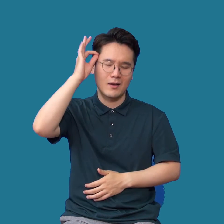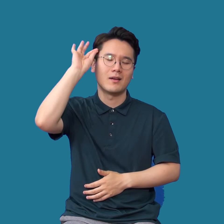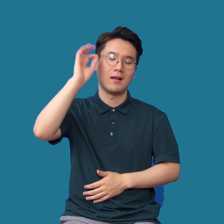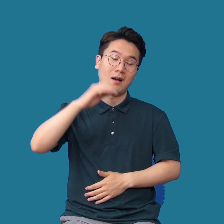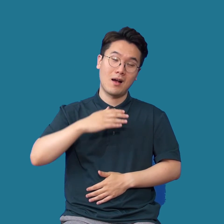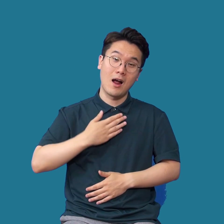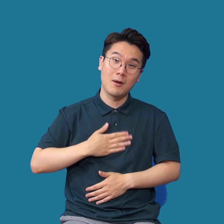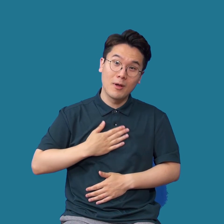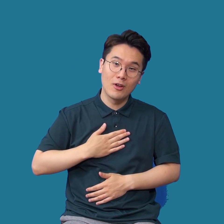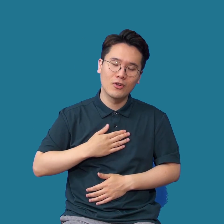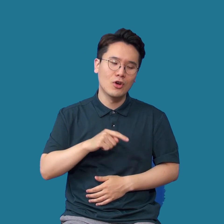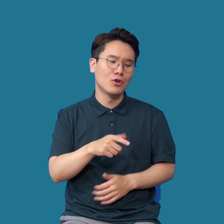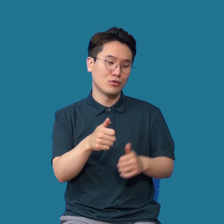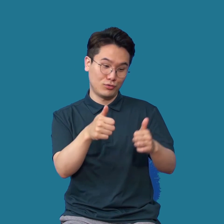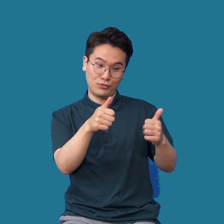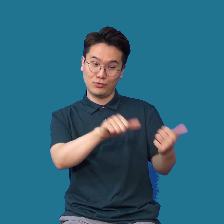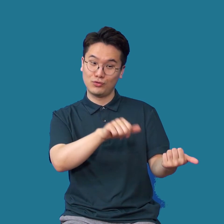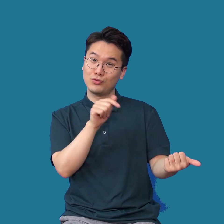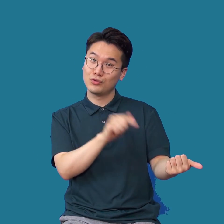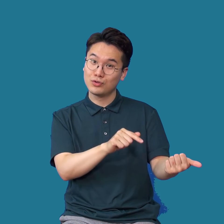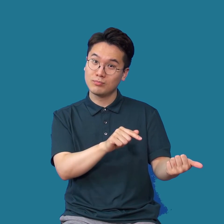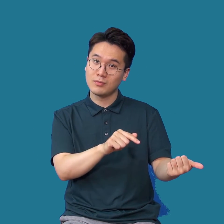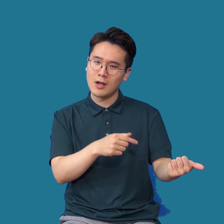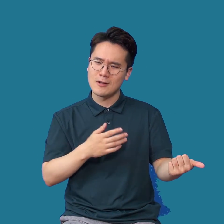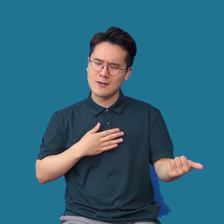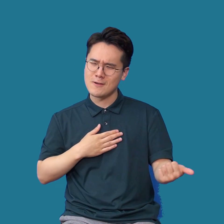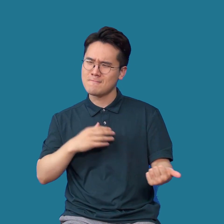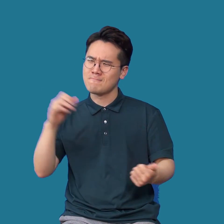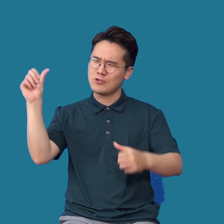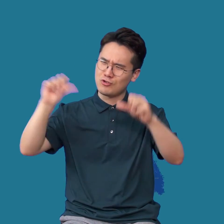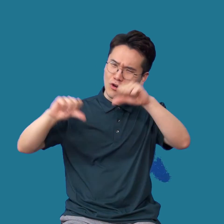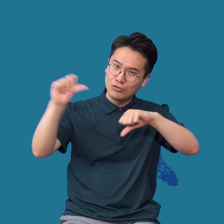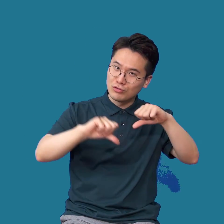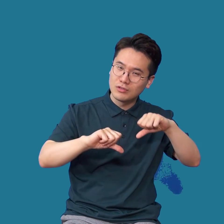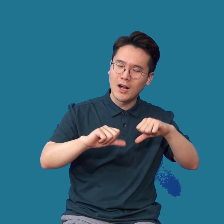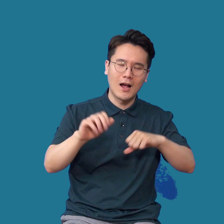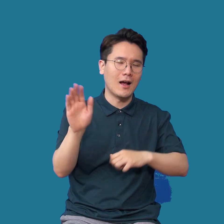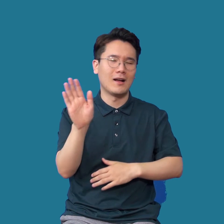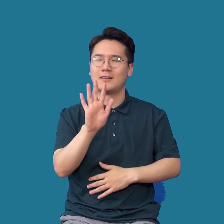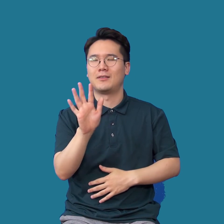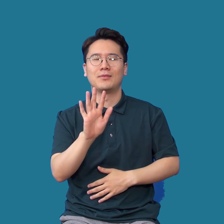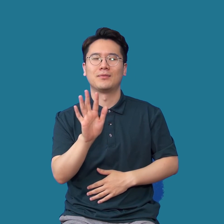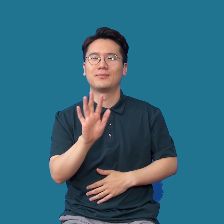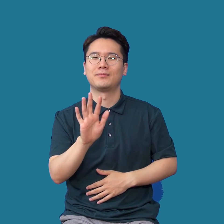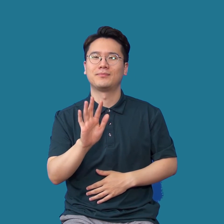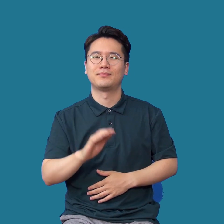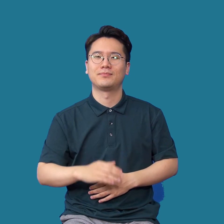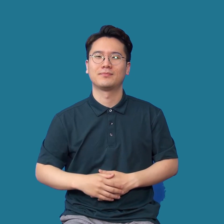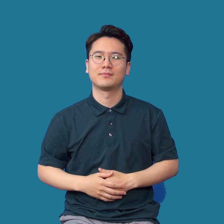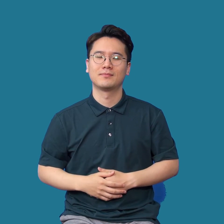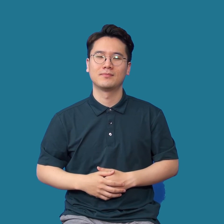죽음이라는 것은 절망이고 파멸이고 저주고 그런 것은 아니라는 것입니다.